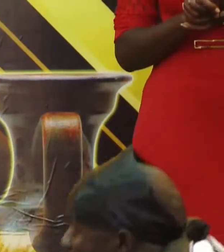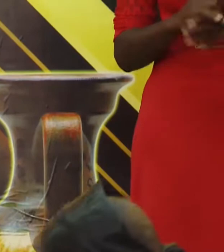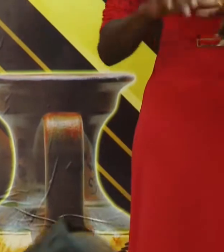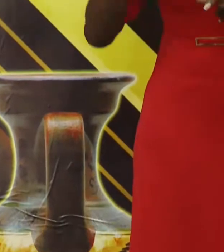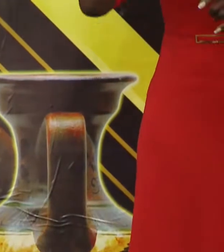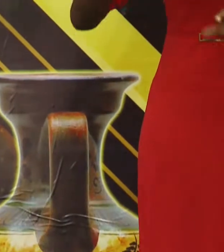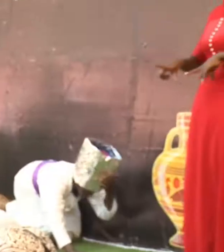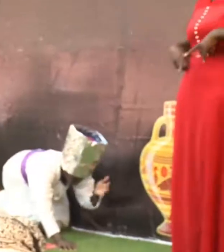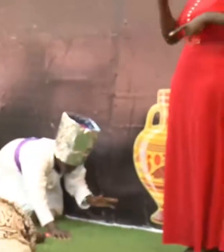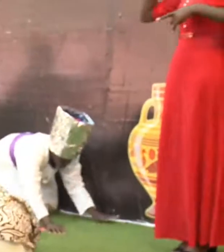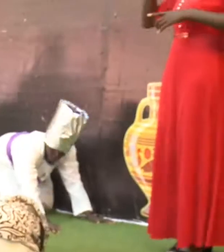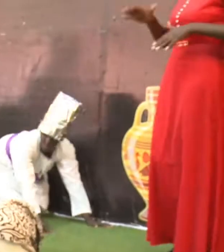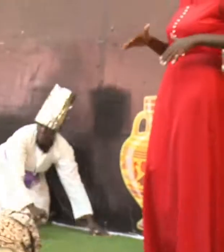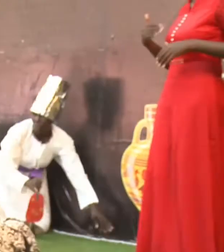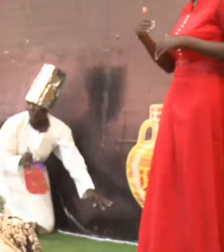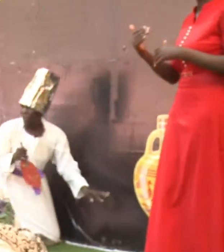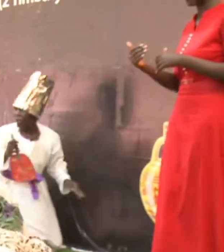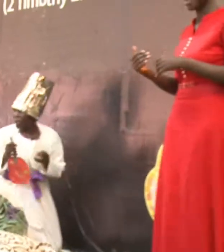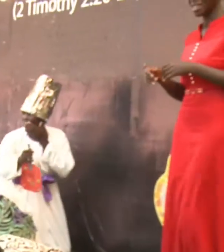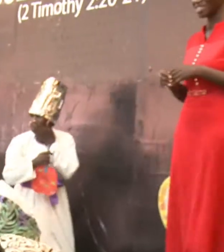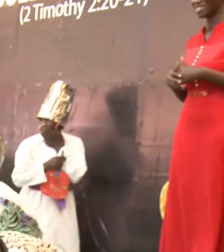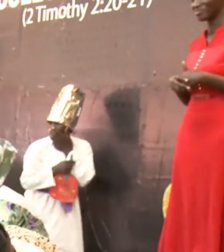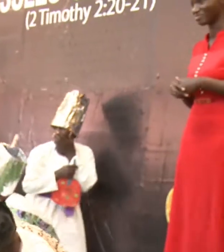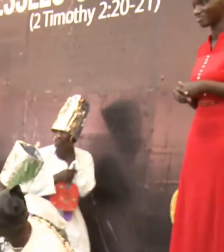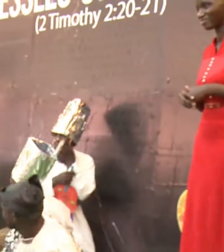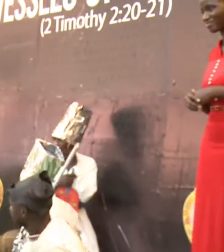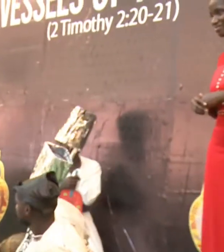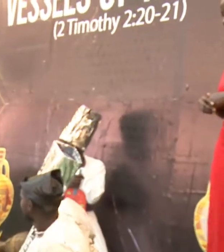obeera omulamu ayi kabaka sijja kuba mulamu twala eri